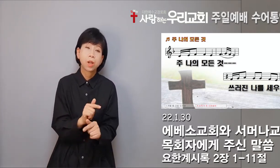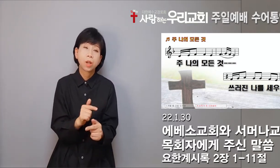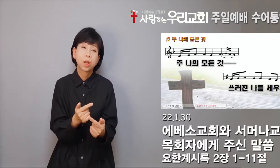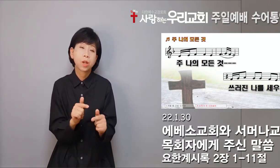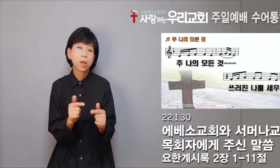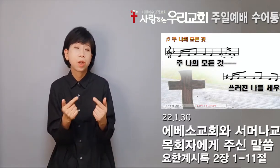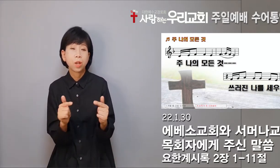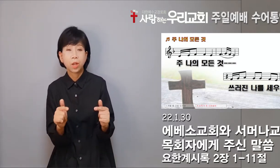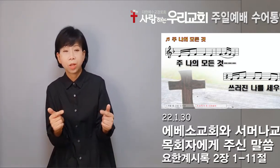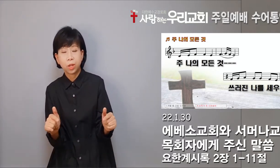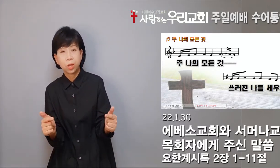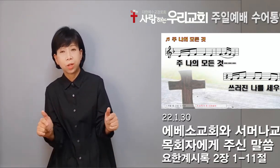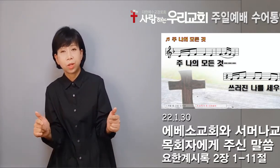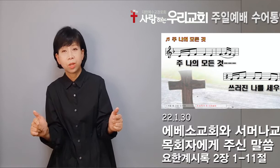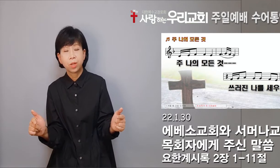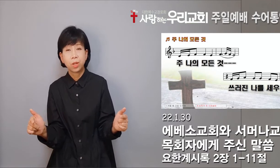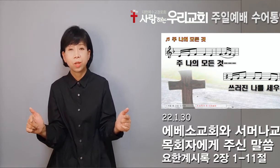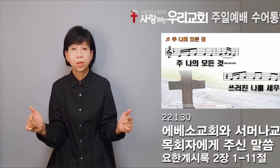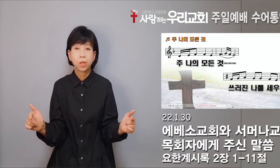것.